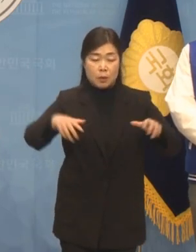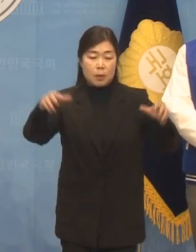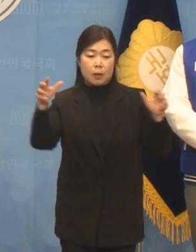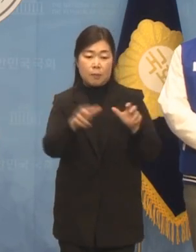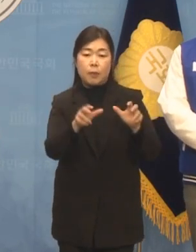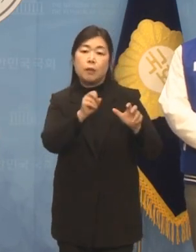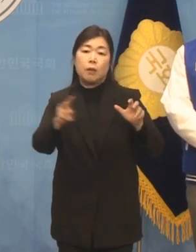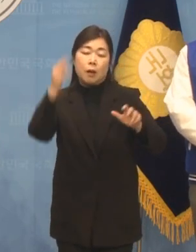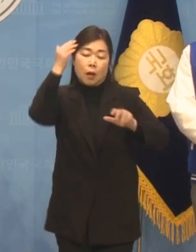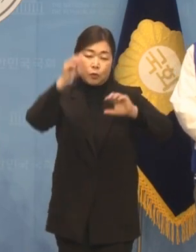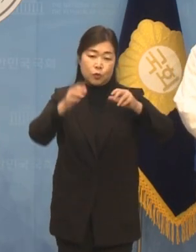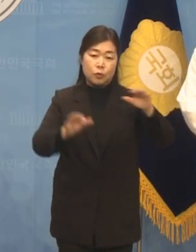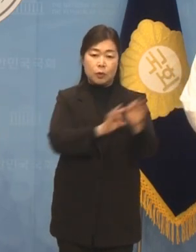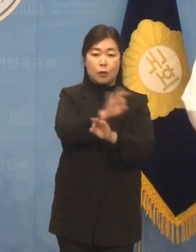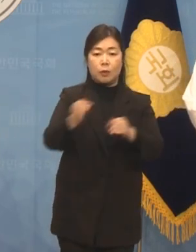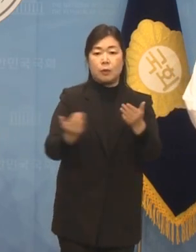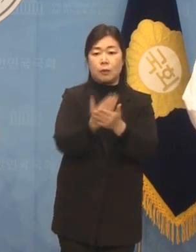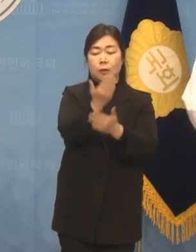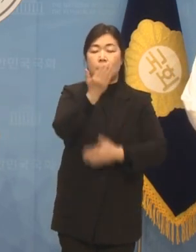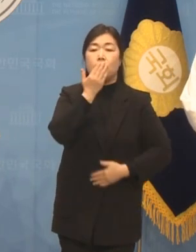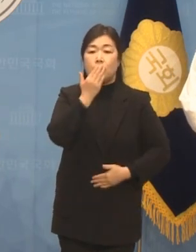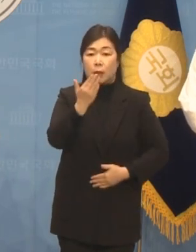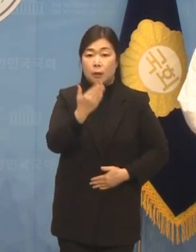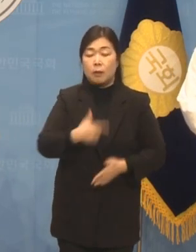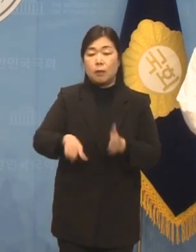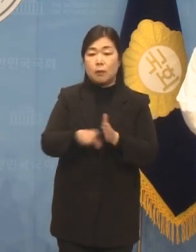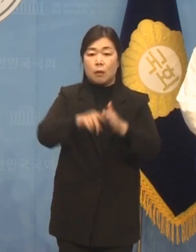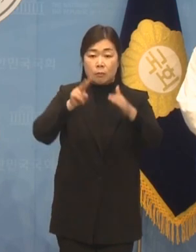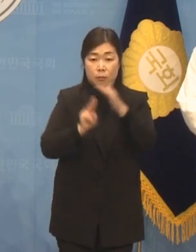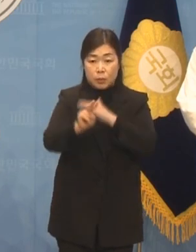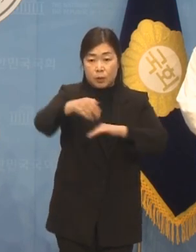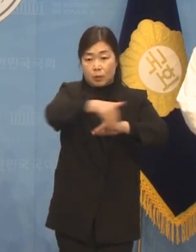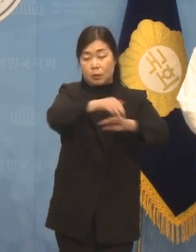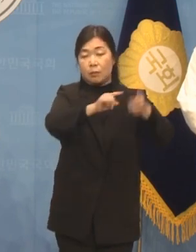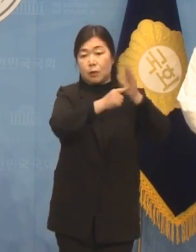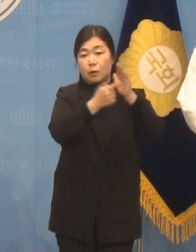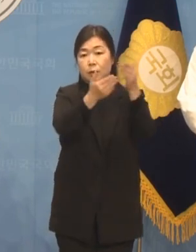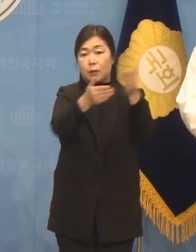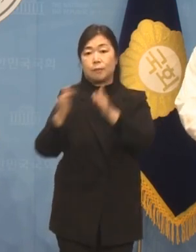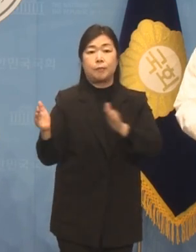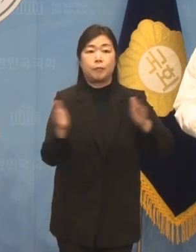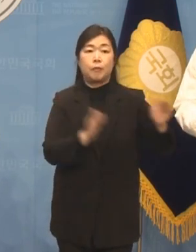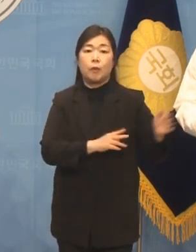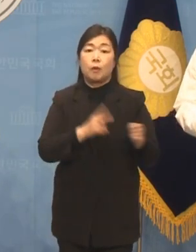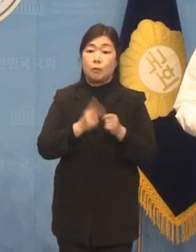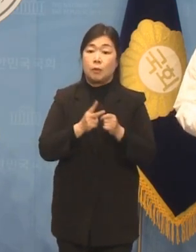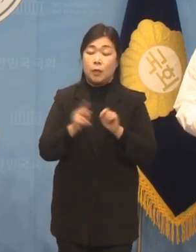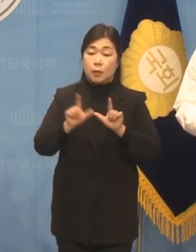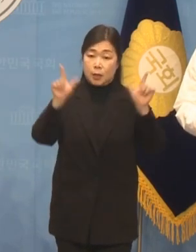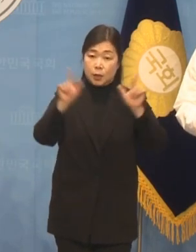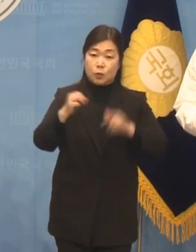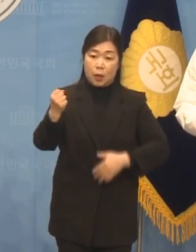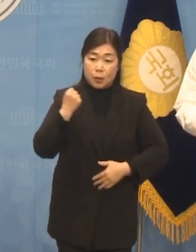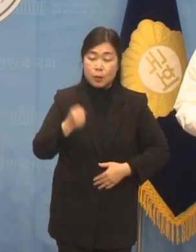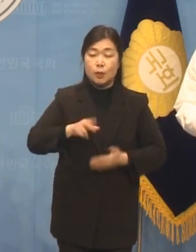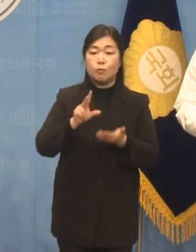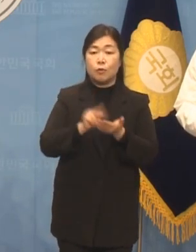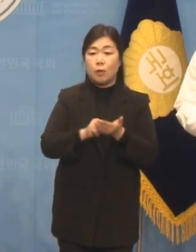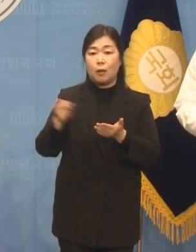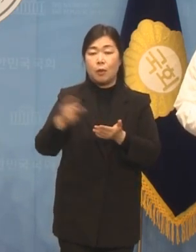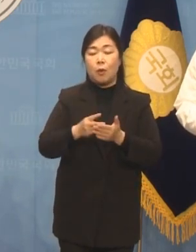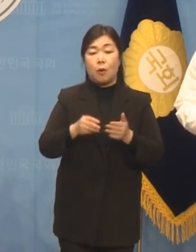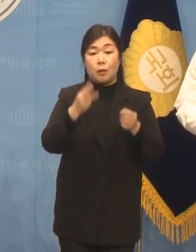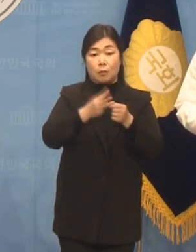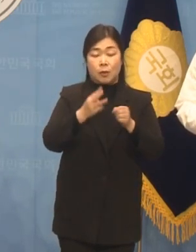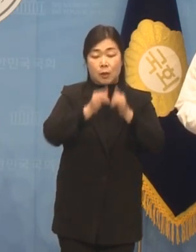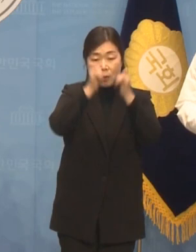경제가 더 성장할 수 있다고 하는 비전 발표를 오늘 할 예정으로 있습니다. 또 두 번째 기후에너지 분야, 세 번째 사회복지 분야,